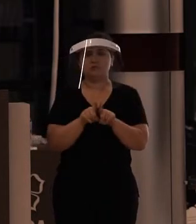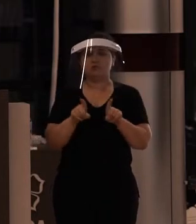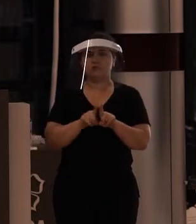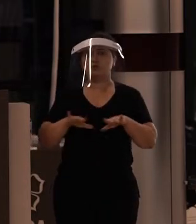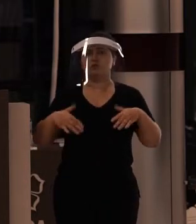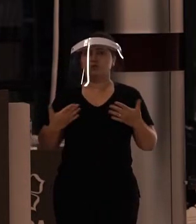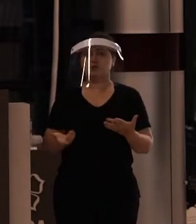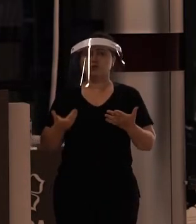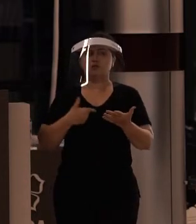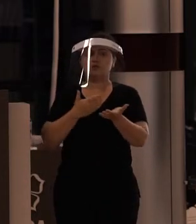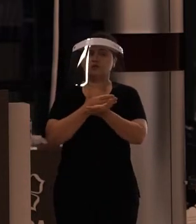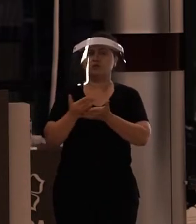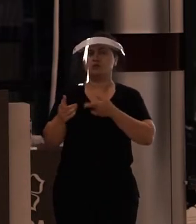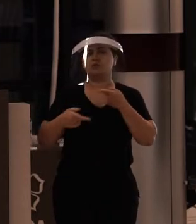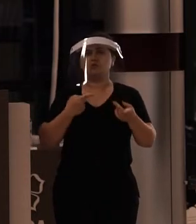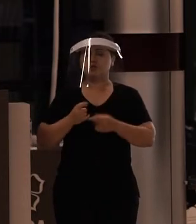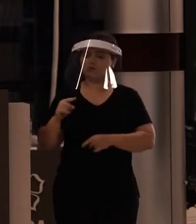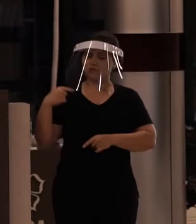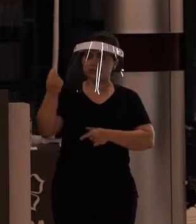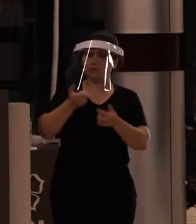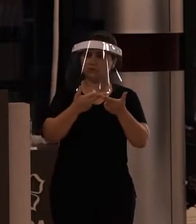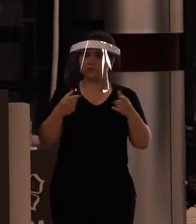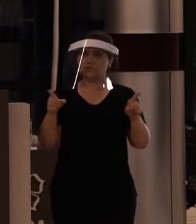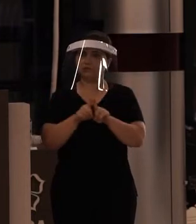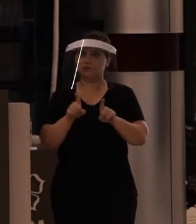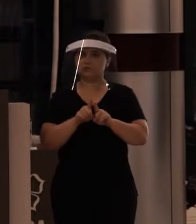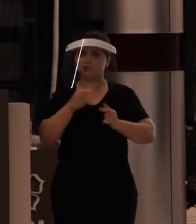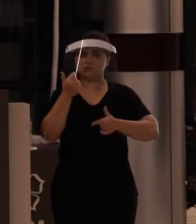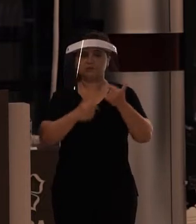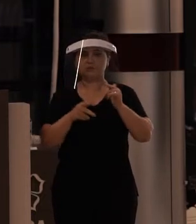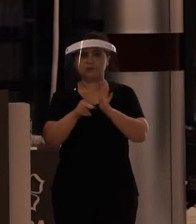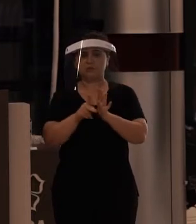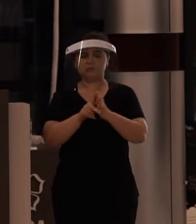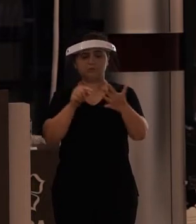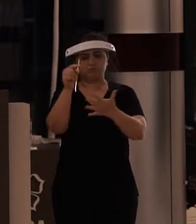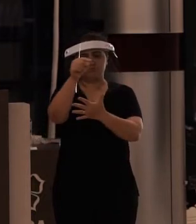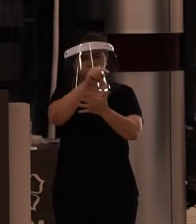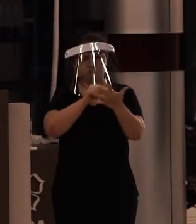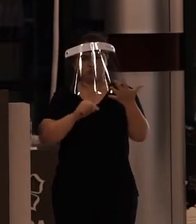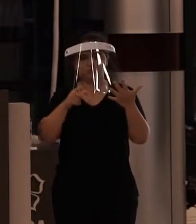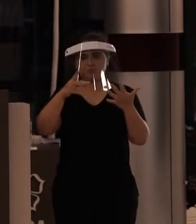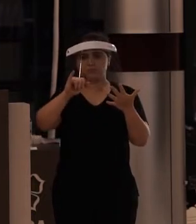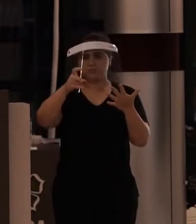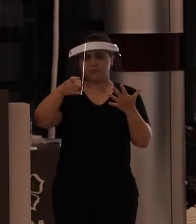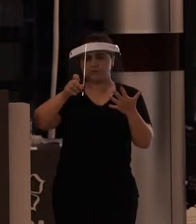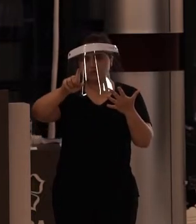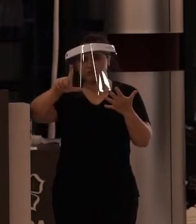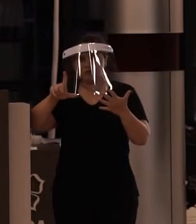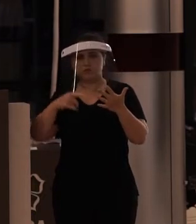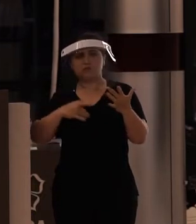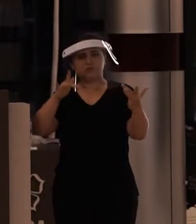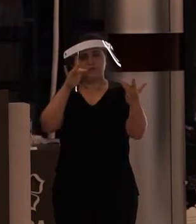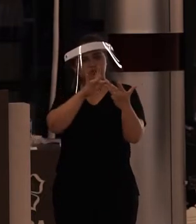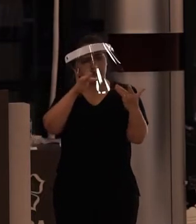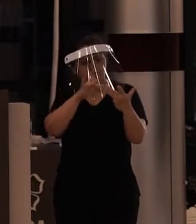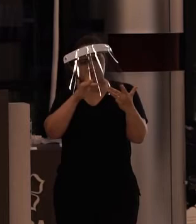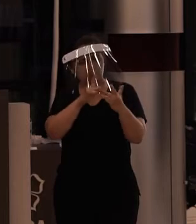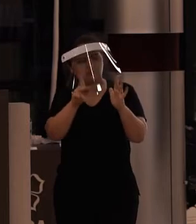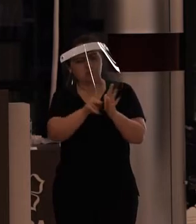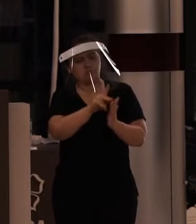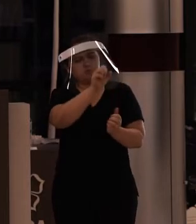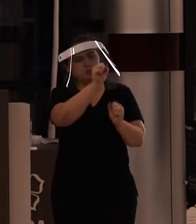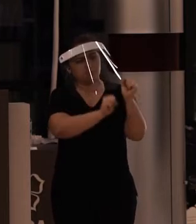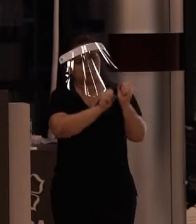E aí, outra coisa que a gente faz é o seguinte, vamos trabalhar com criticidade. Aí a gente entra em contato com a